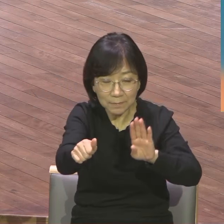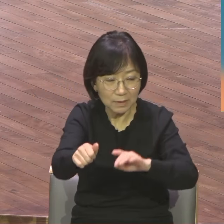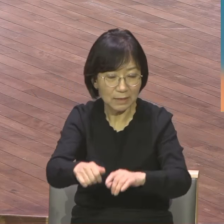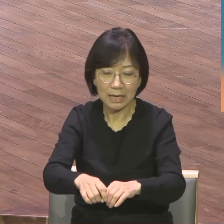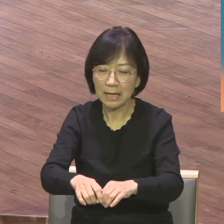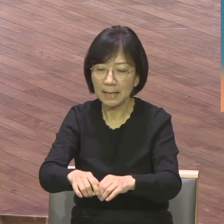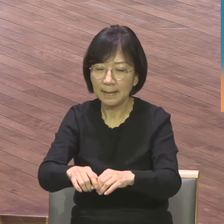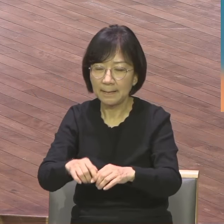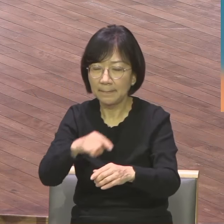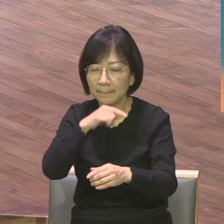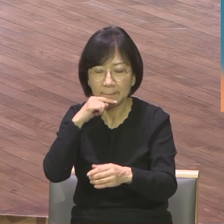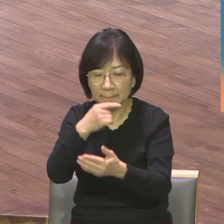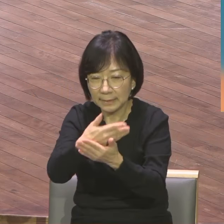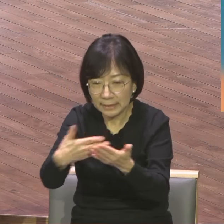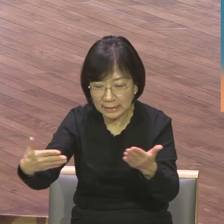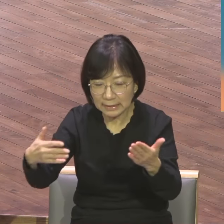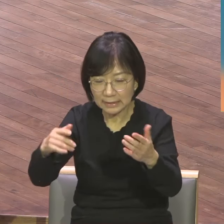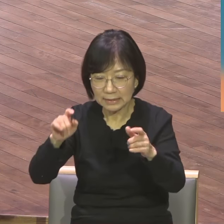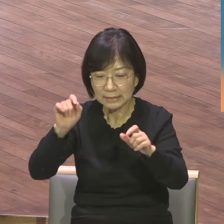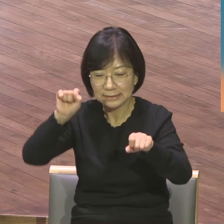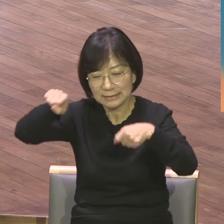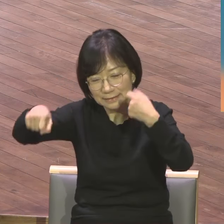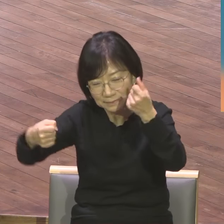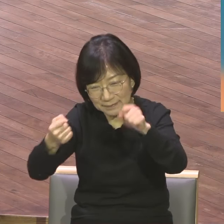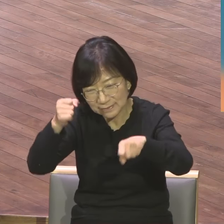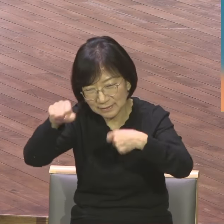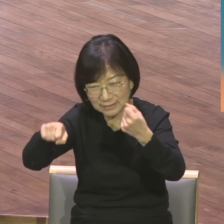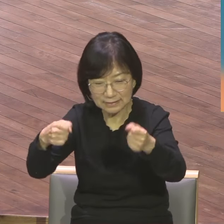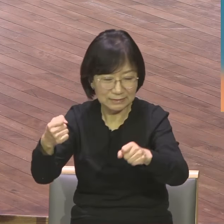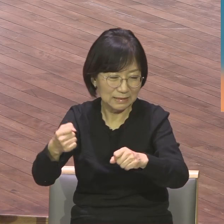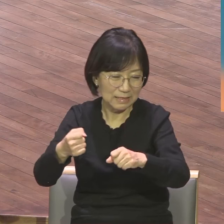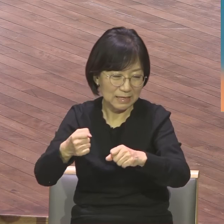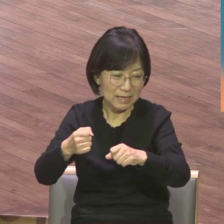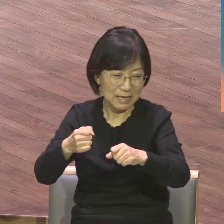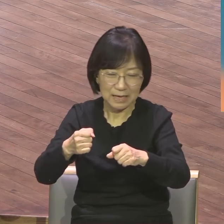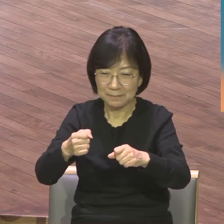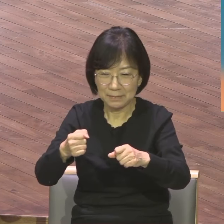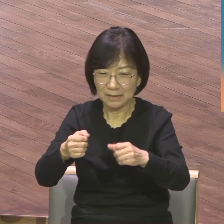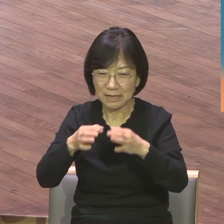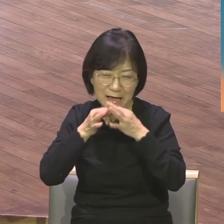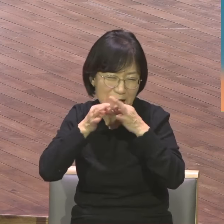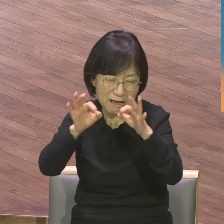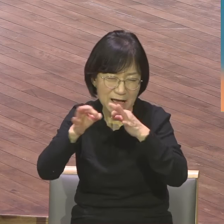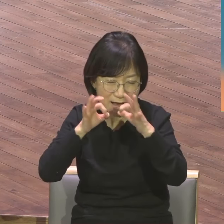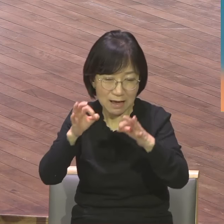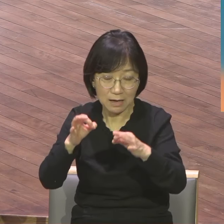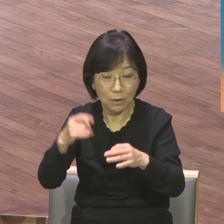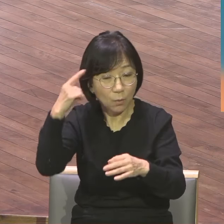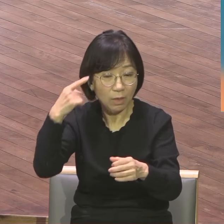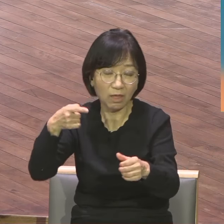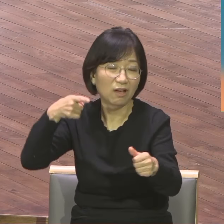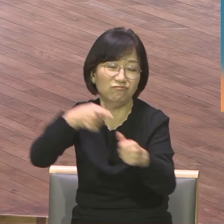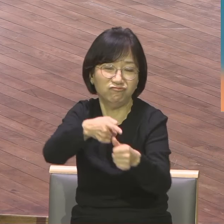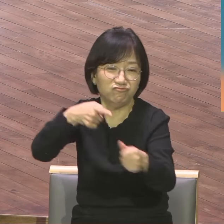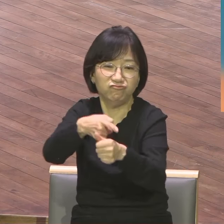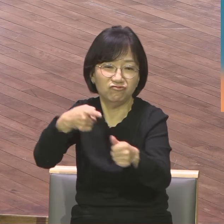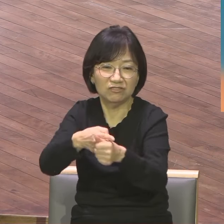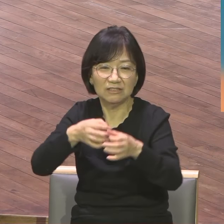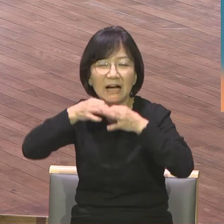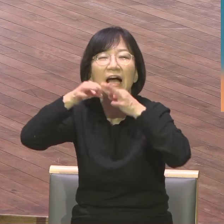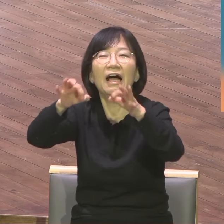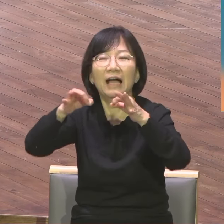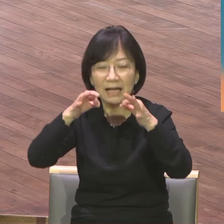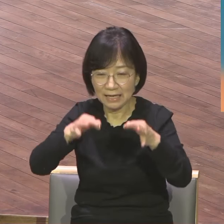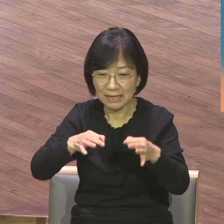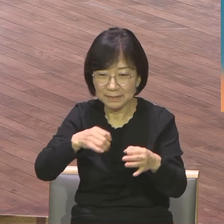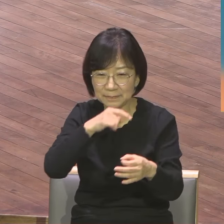짐승의 배설물 그리고 죽어가면서 고통의 소리를 지르는 짐승의 울부짖음이 있는 잔인한 장소요, 공포의